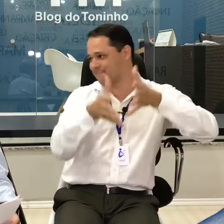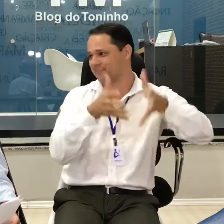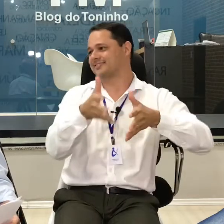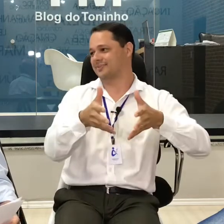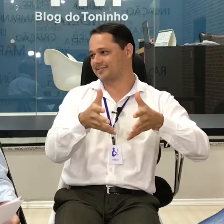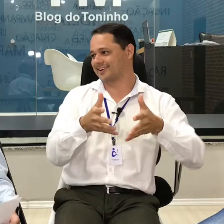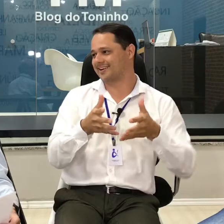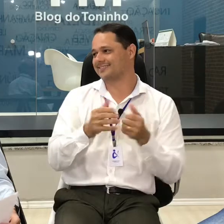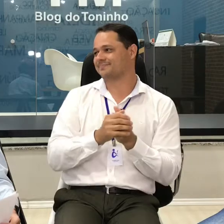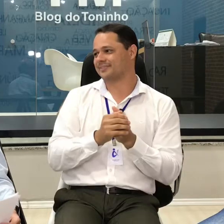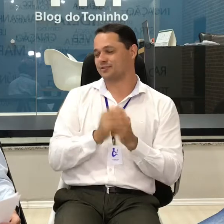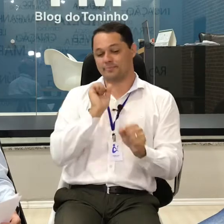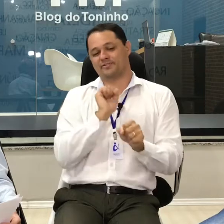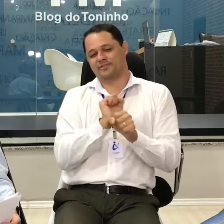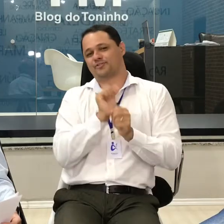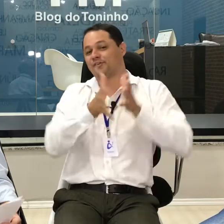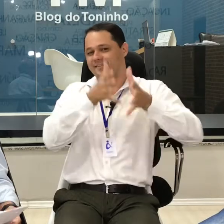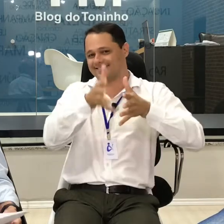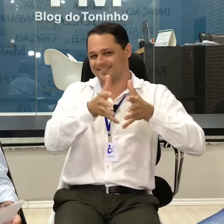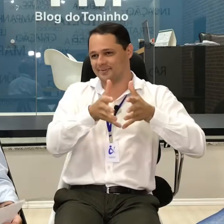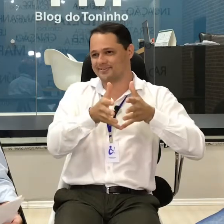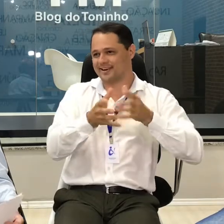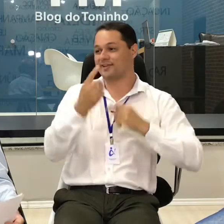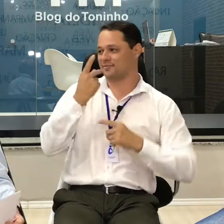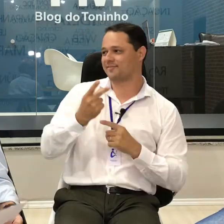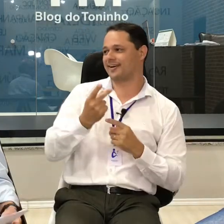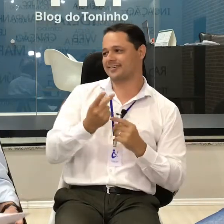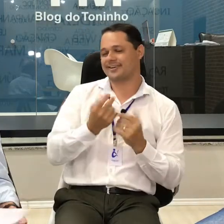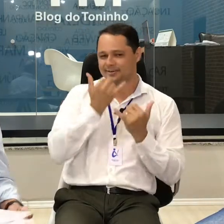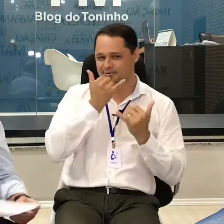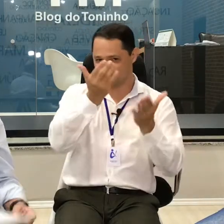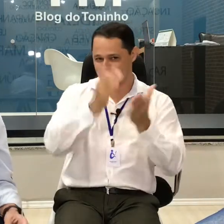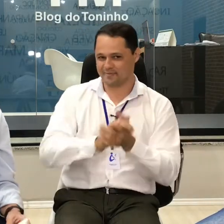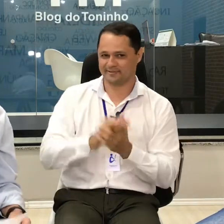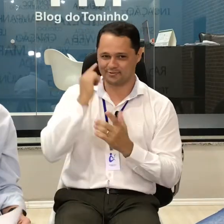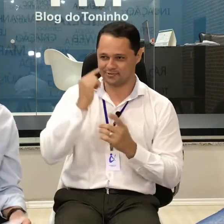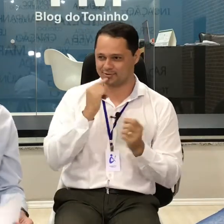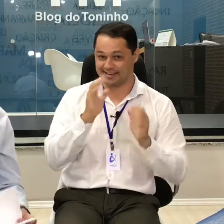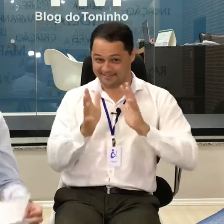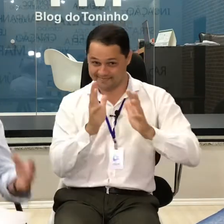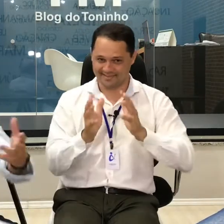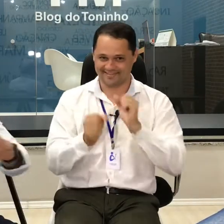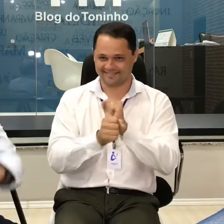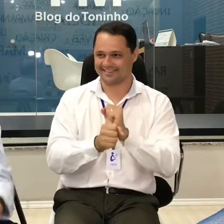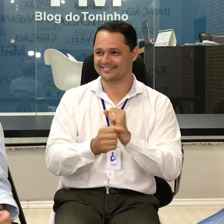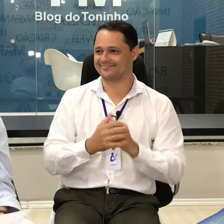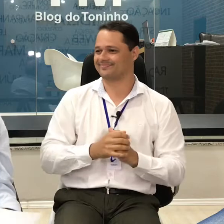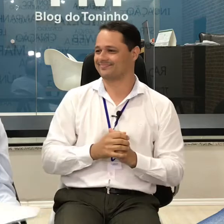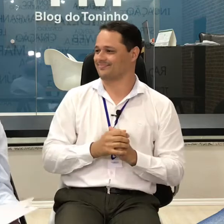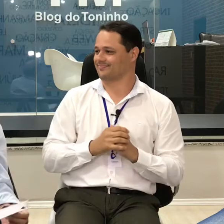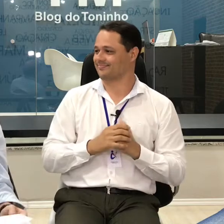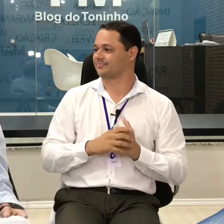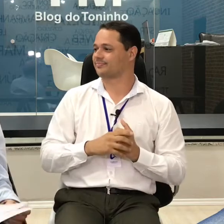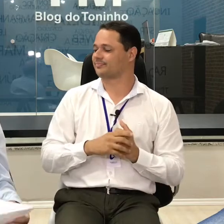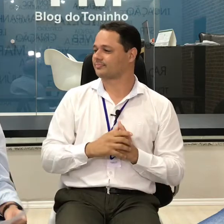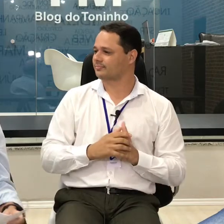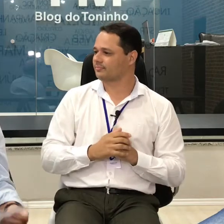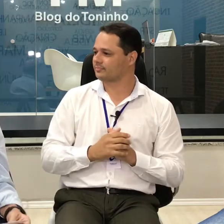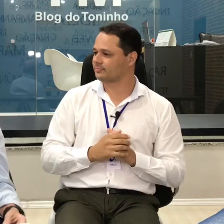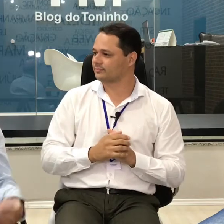fazer língua de sinais. Então, geralmente a gente só faz língua de sinais ou fala. Então, desculpa se o surdo está achando meio travado. Certo, então, Douglas, seria todo